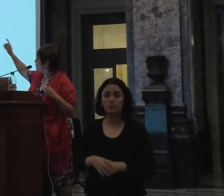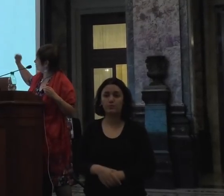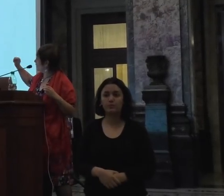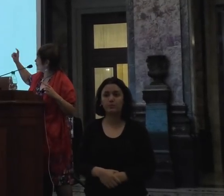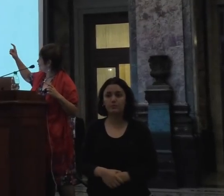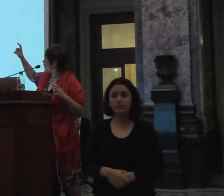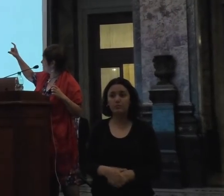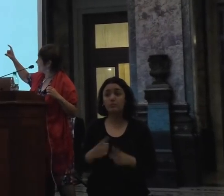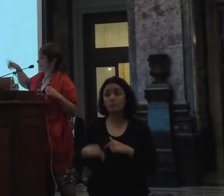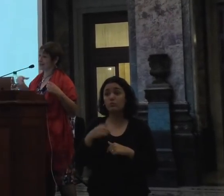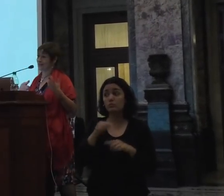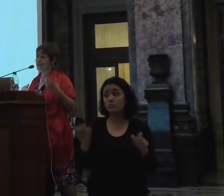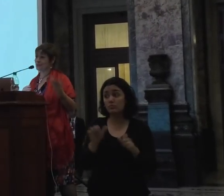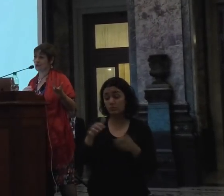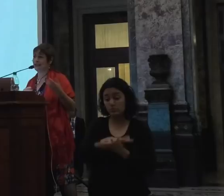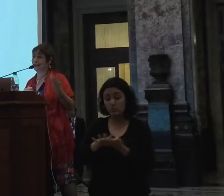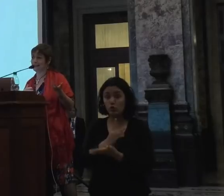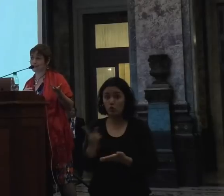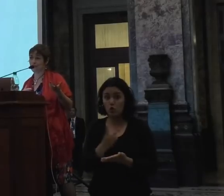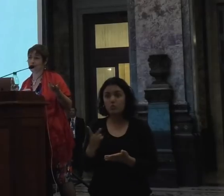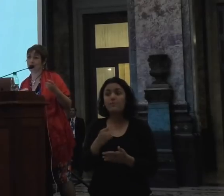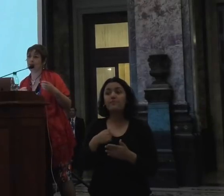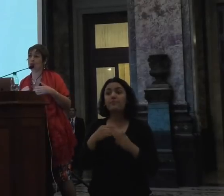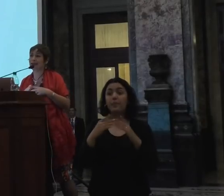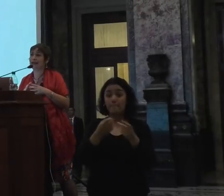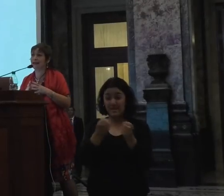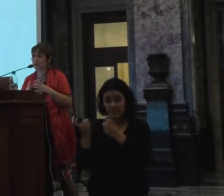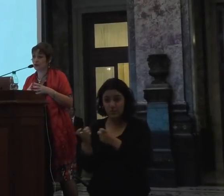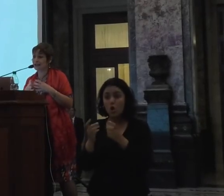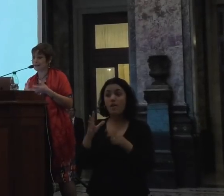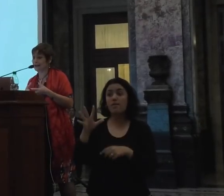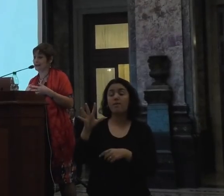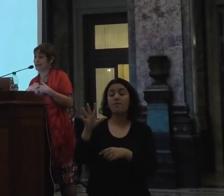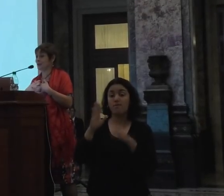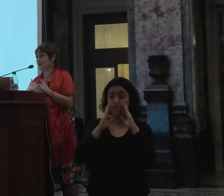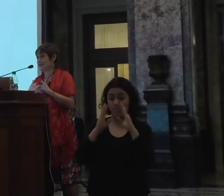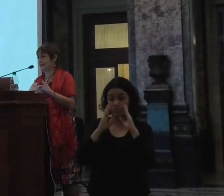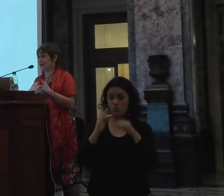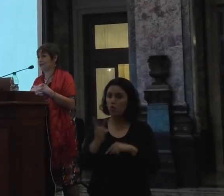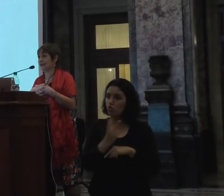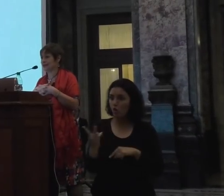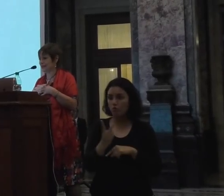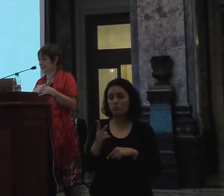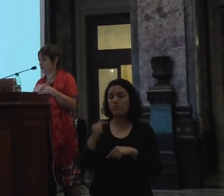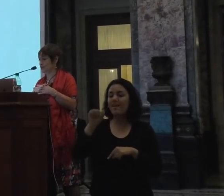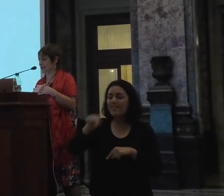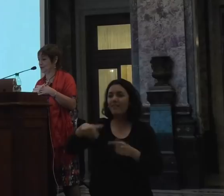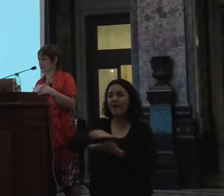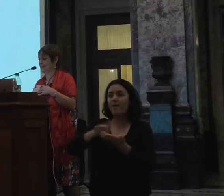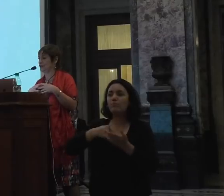He punteado dos áreas, la percepción y la atención, porque son las áreas que yo he investigado